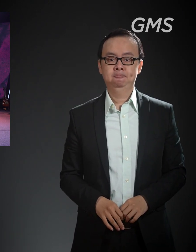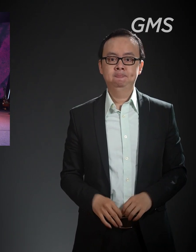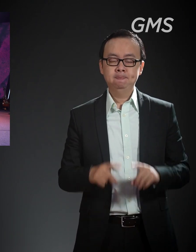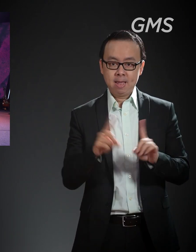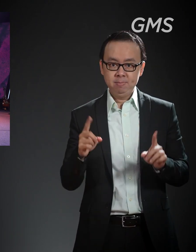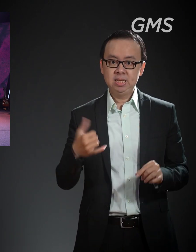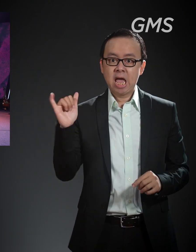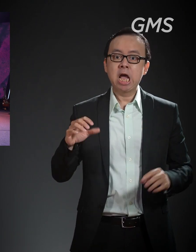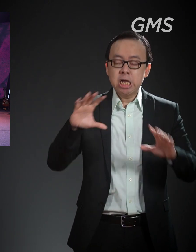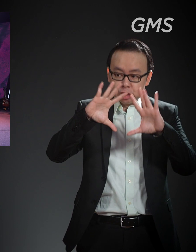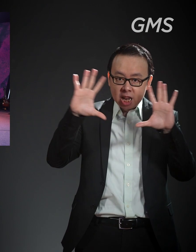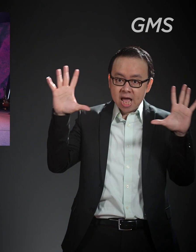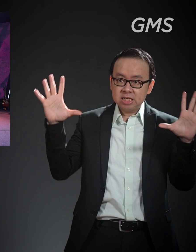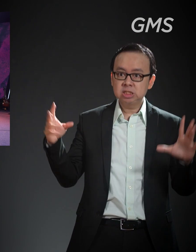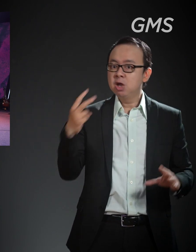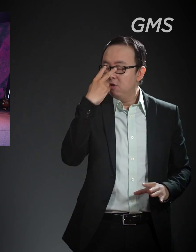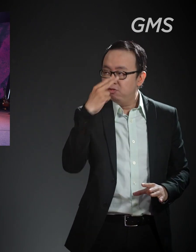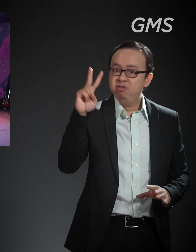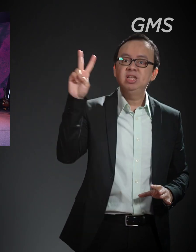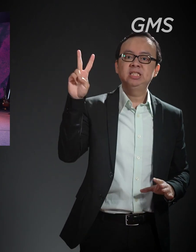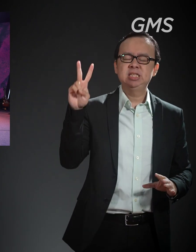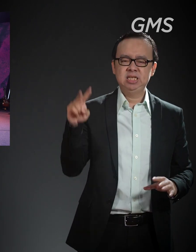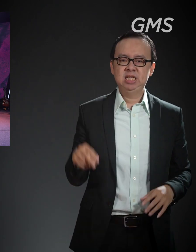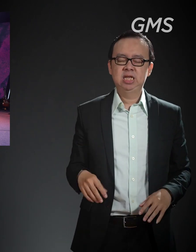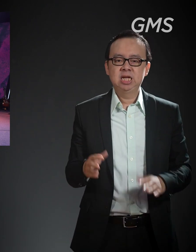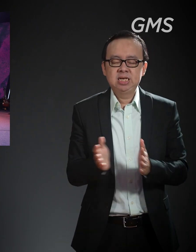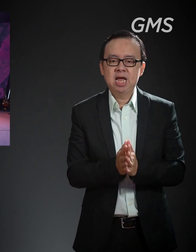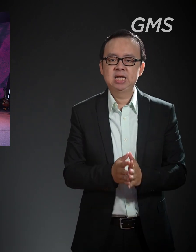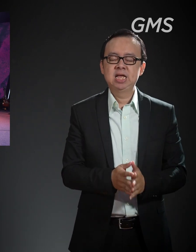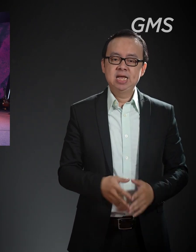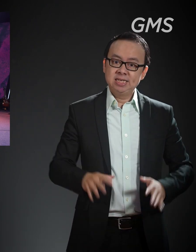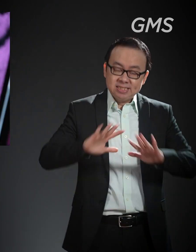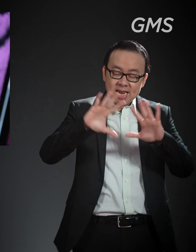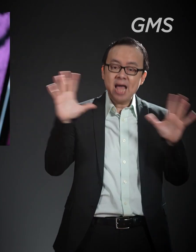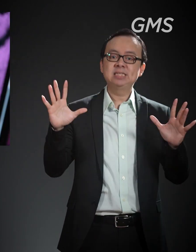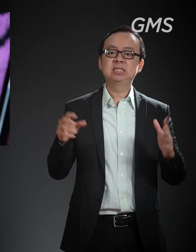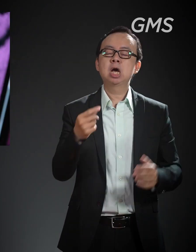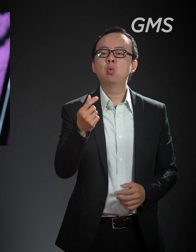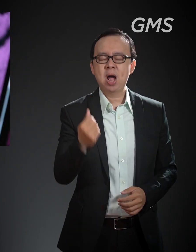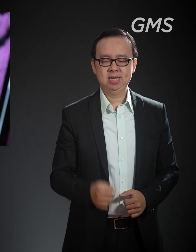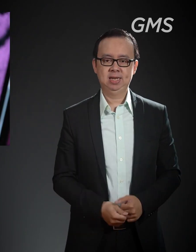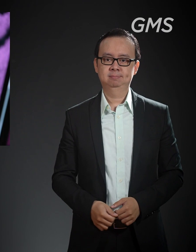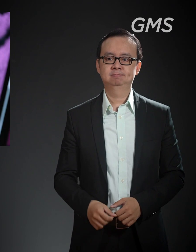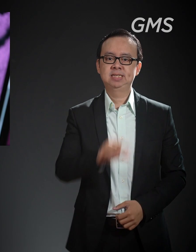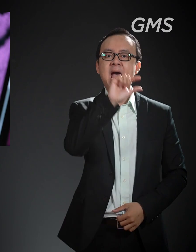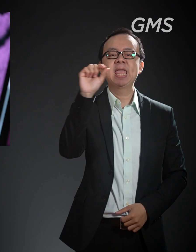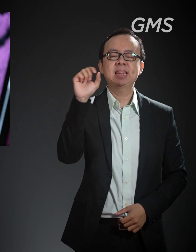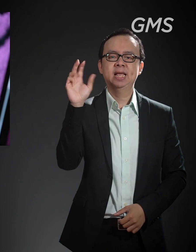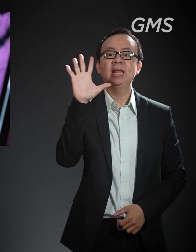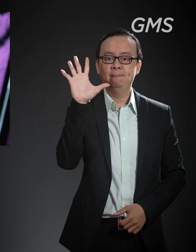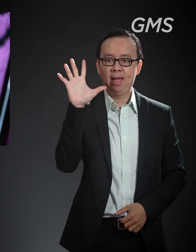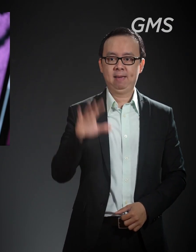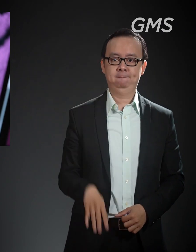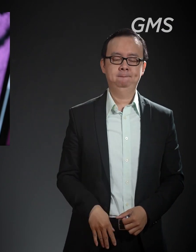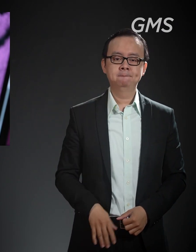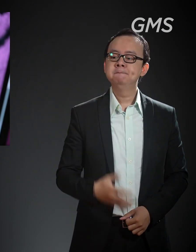misinya, serta yang sehat keuangannya. Itulah pelayanan kepada orang-orang kudus. Ayat yang kelima, mereka